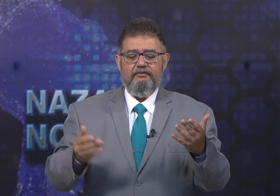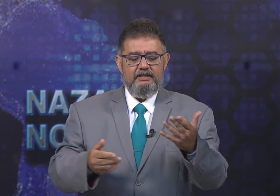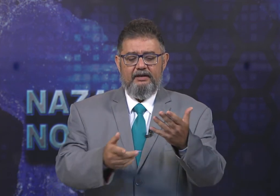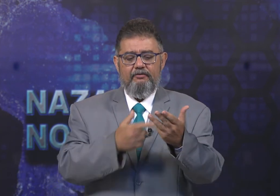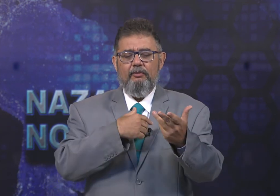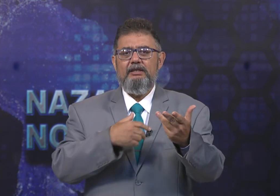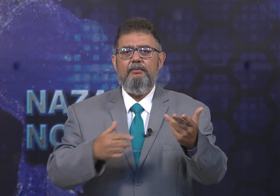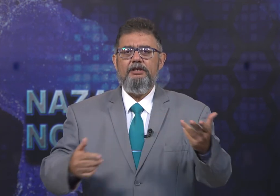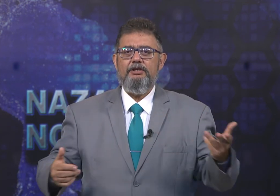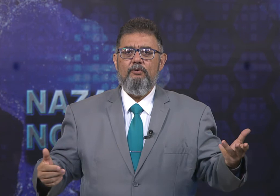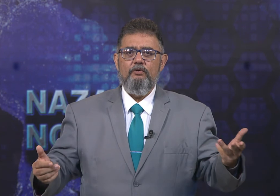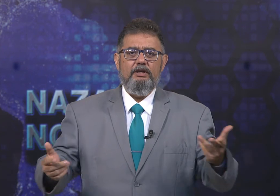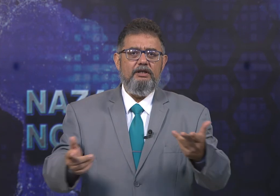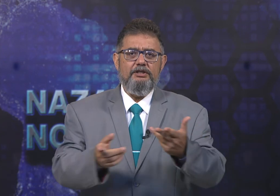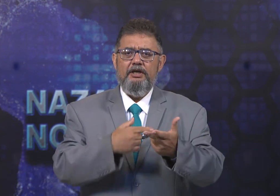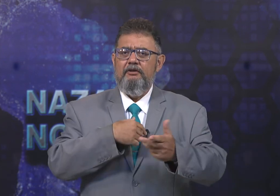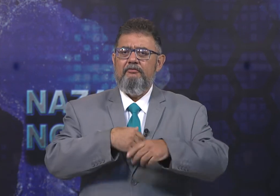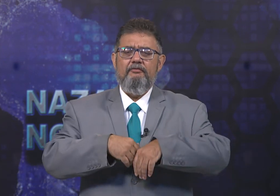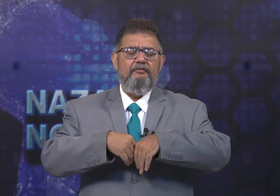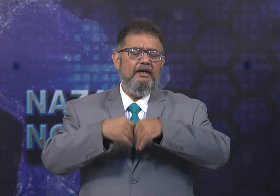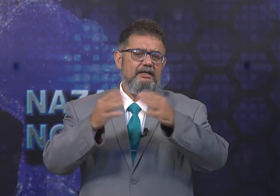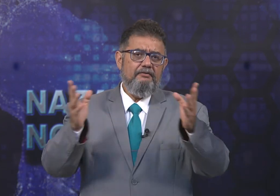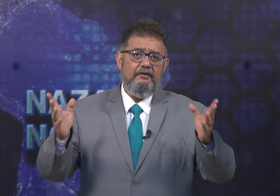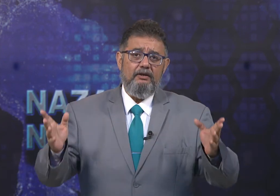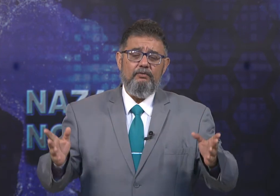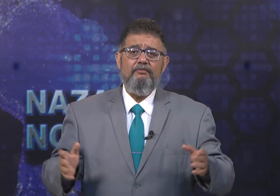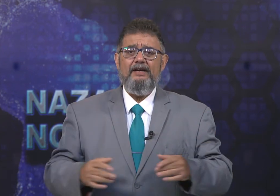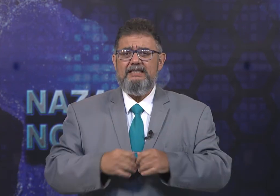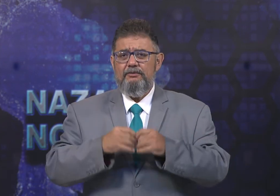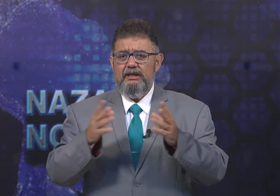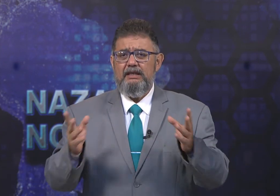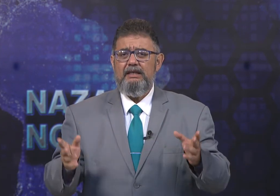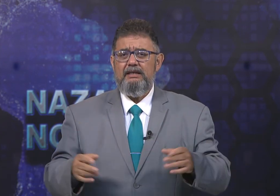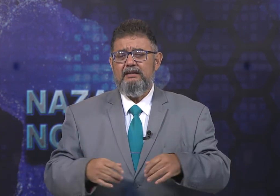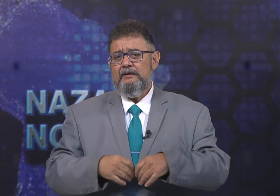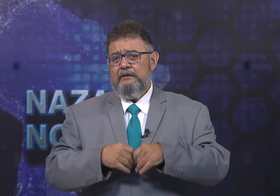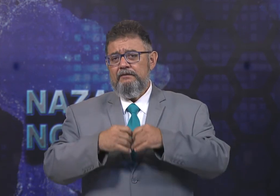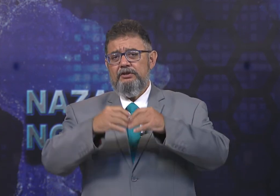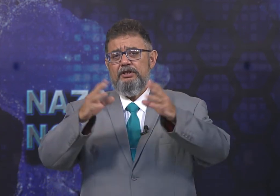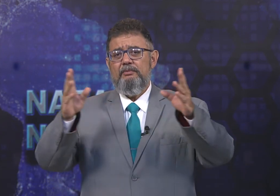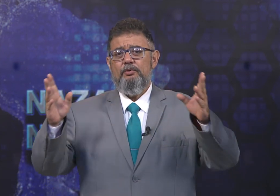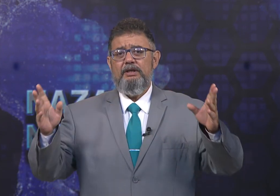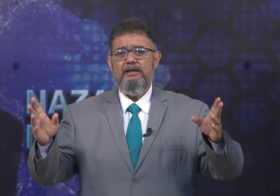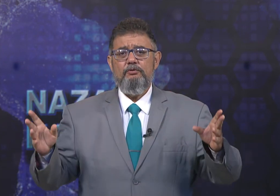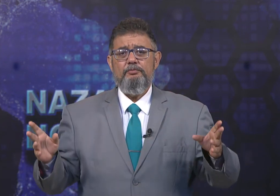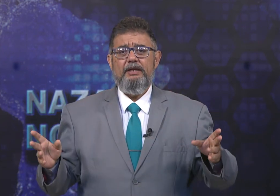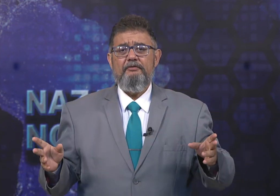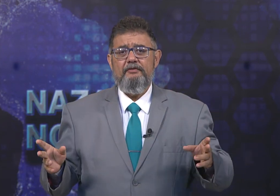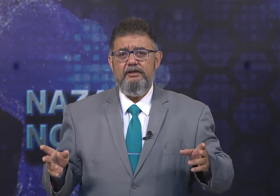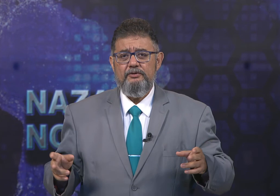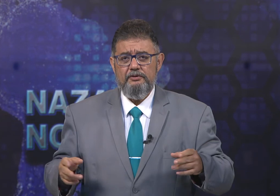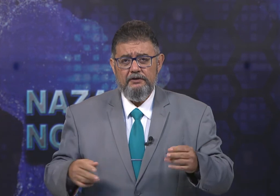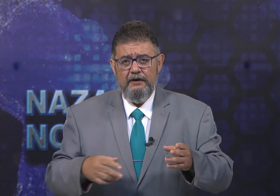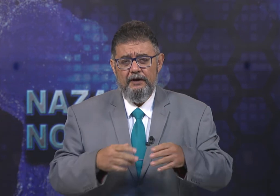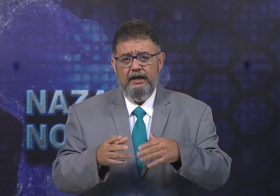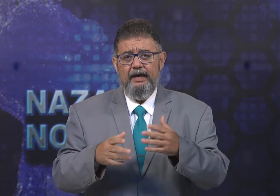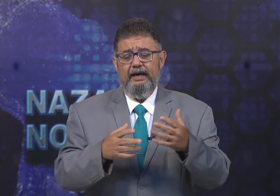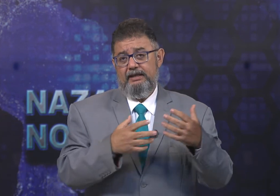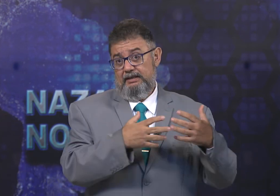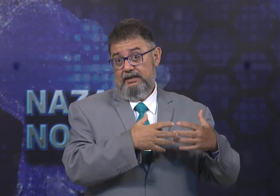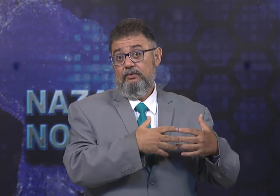queria, fez a reforma trabalhista como quis. Fez, enfim, fazia o que queria, distribuía os benefícios,